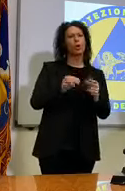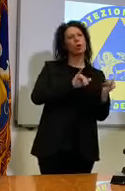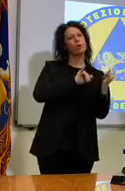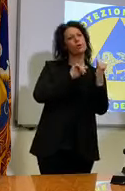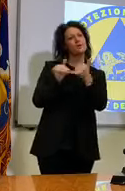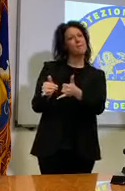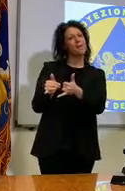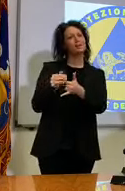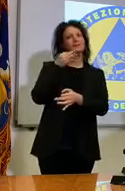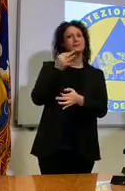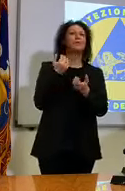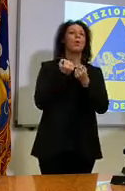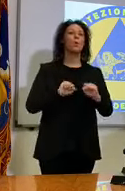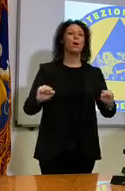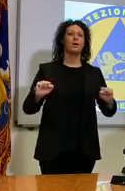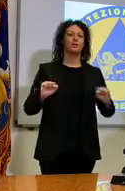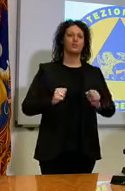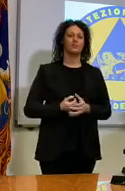1.000 persone guarite,